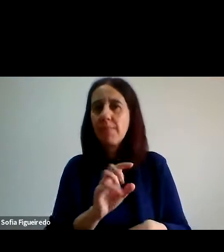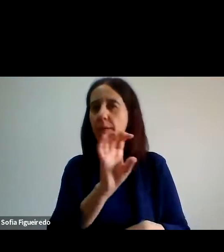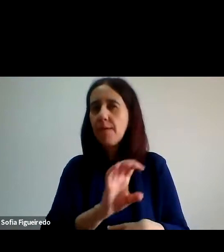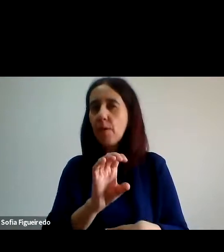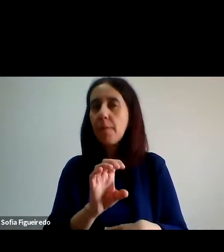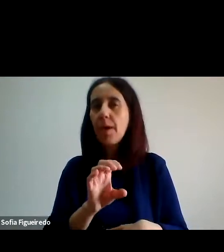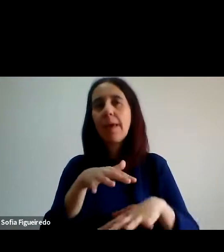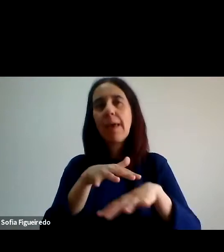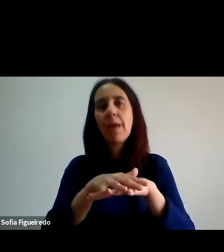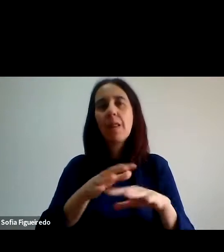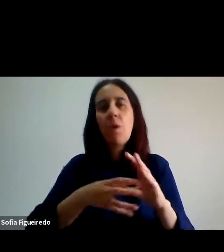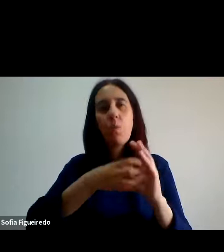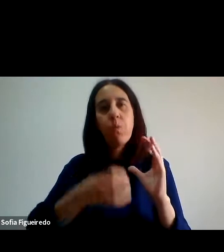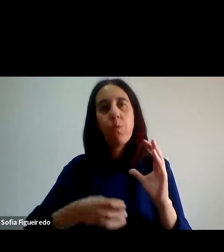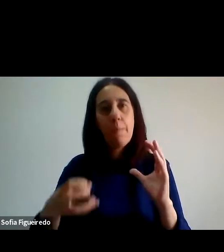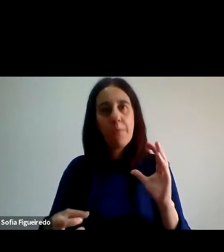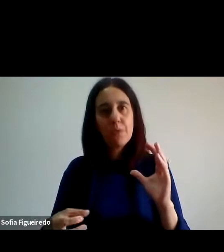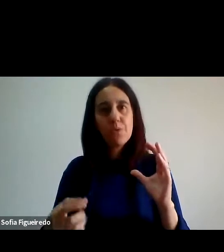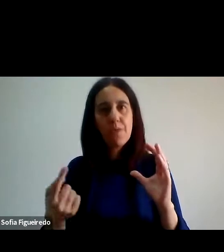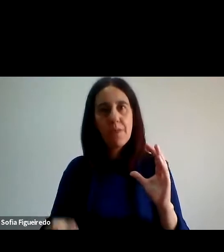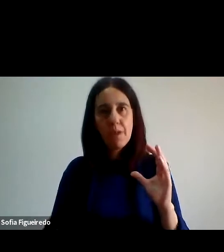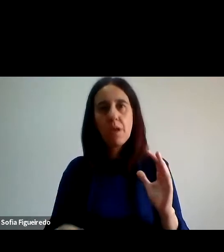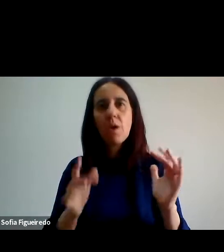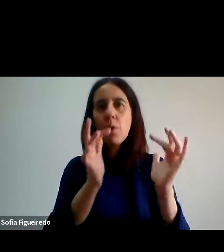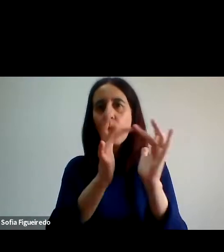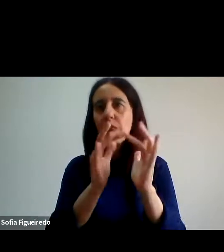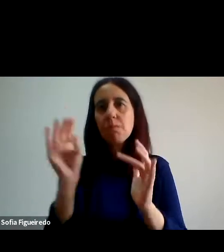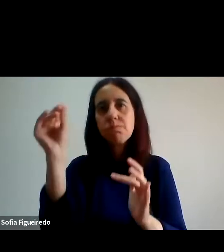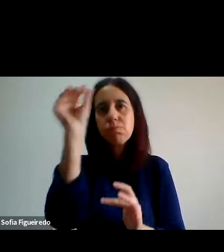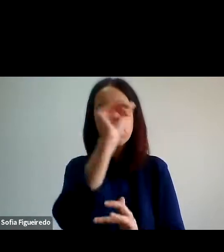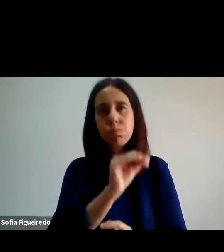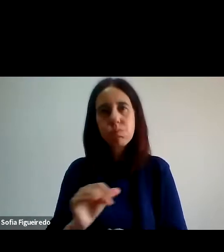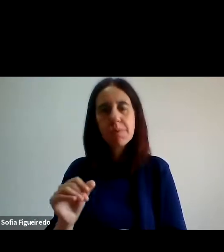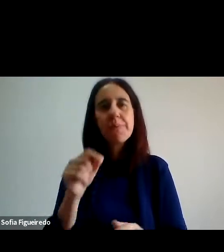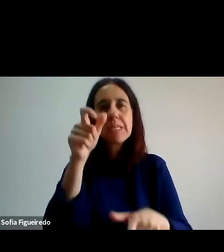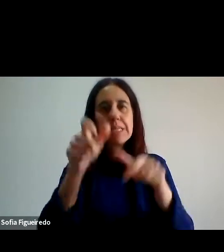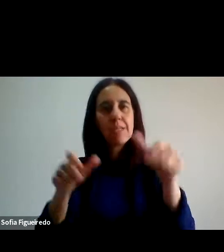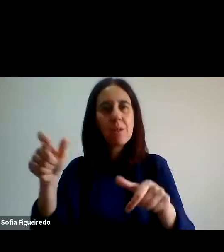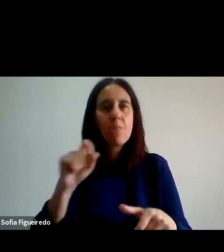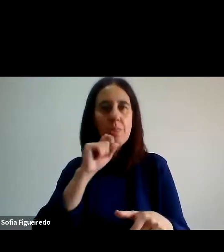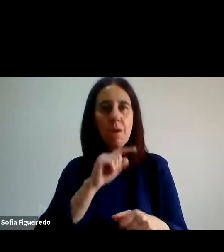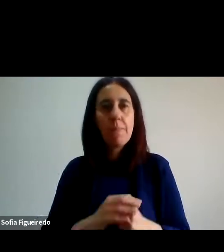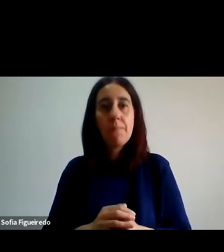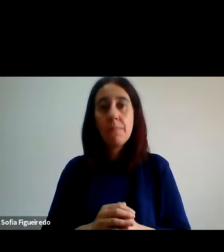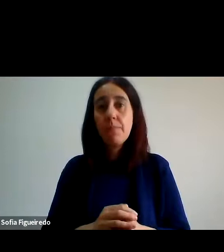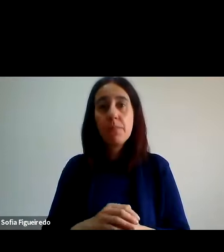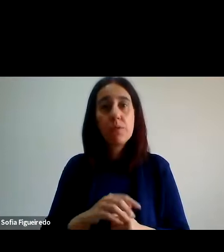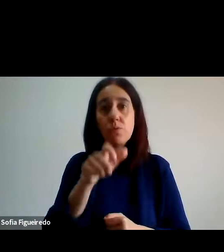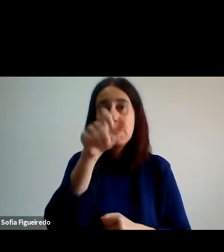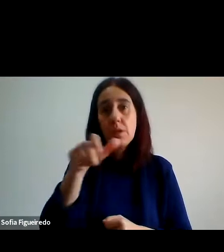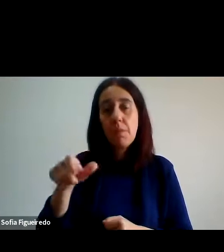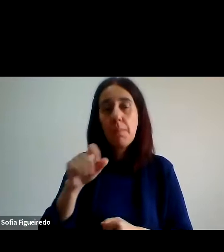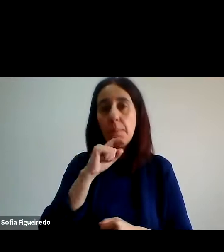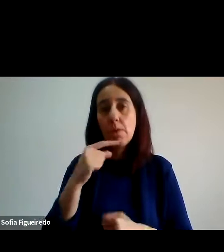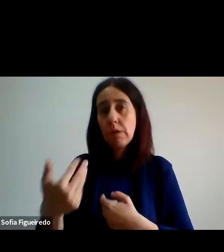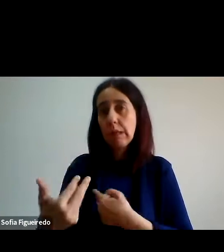rede complexa de diferentes pontos de contacto em que os cidadãos podem chegar. Eles podem chegar